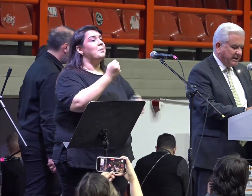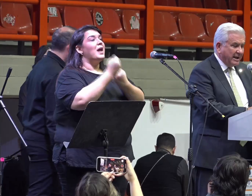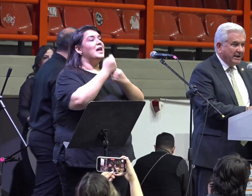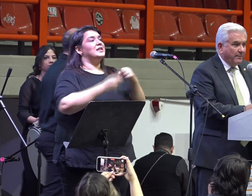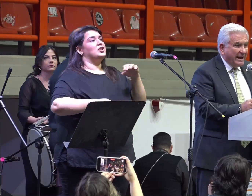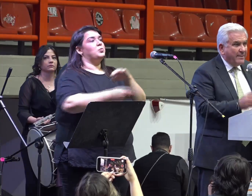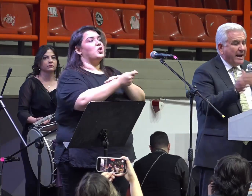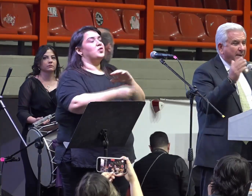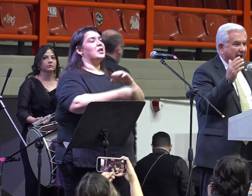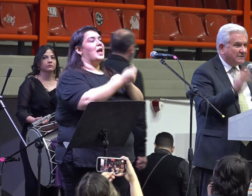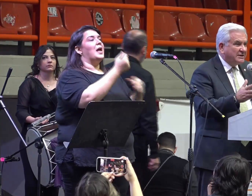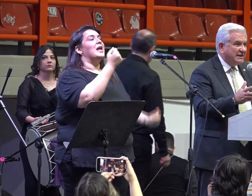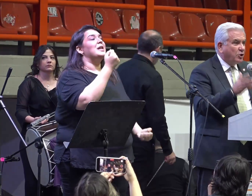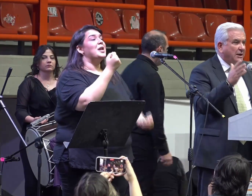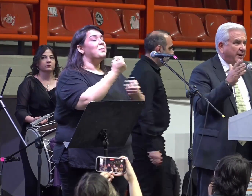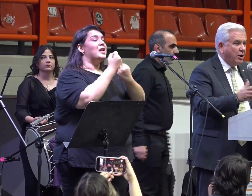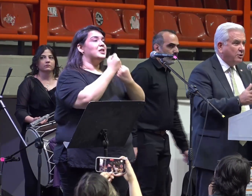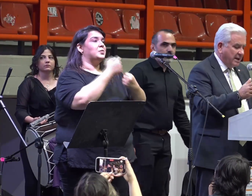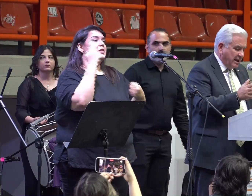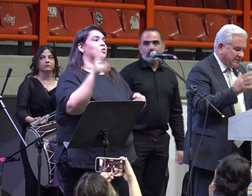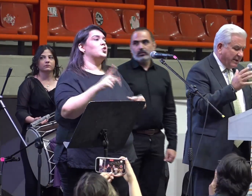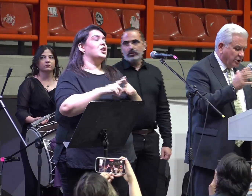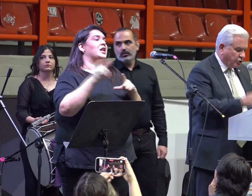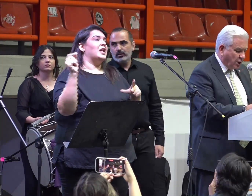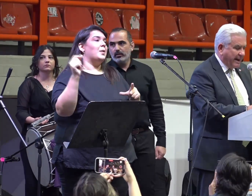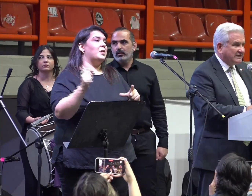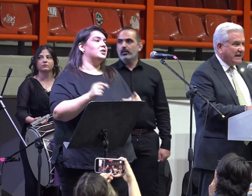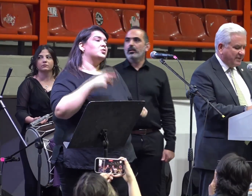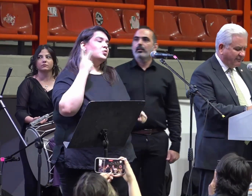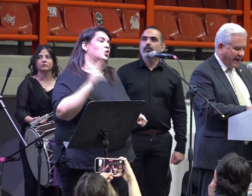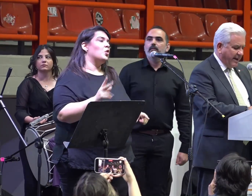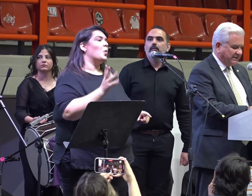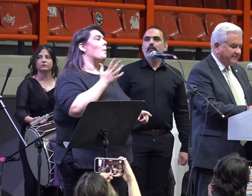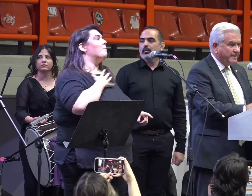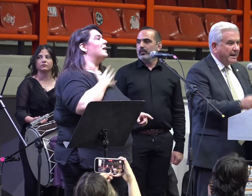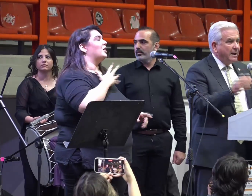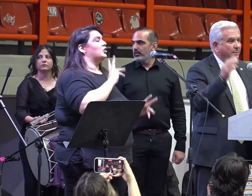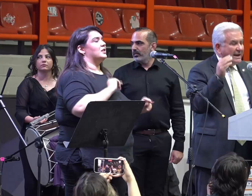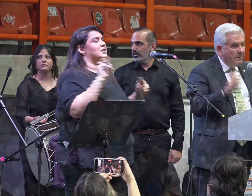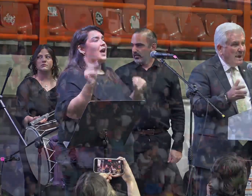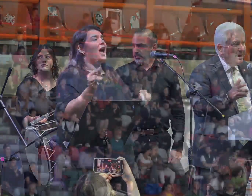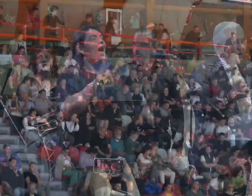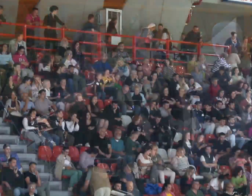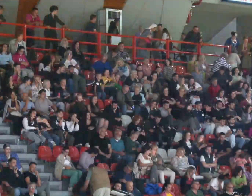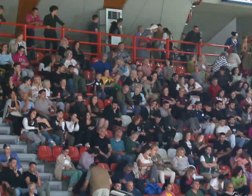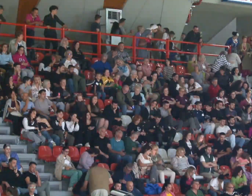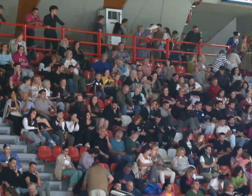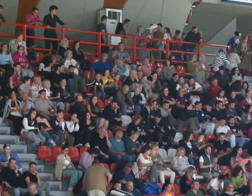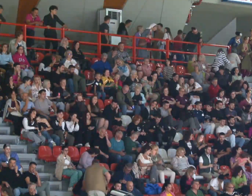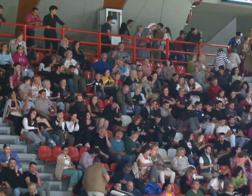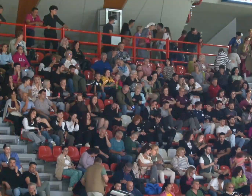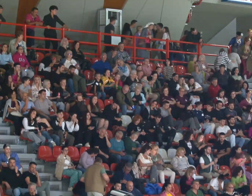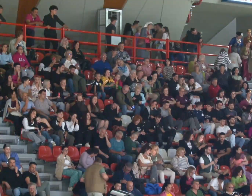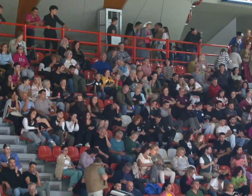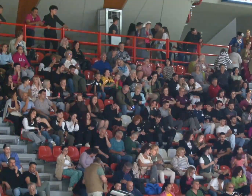πρόσφυγες. Μήνυμα υπεράσπισης των Κυπρίων συμπατριωτών μας, τα αδέλφια μας. Μήνυμα για να